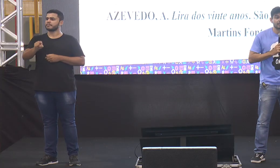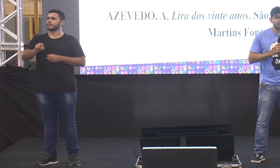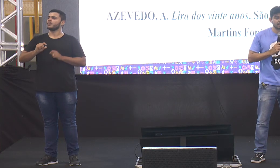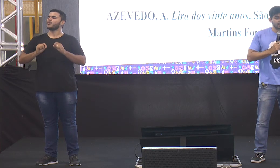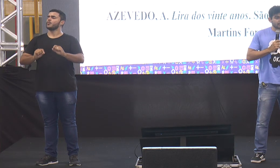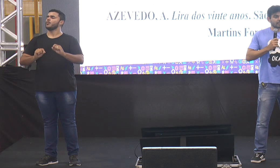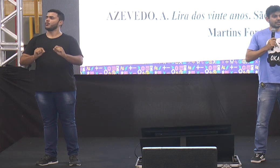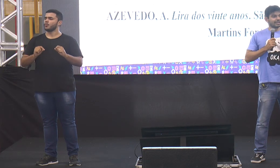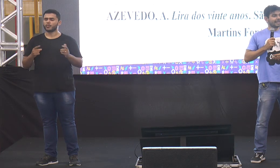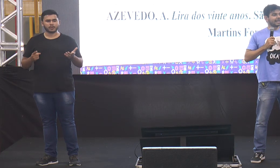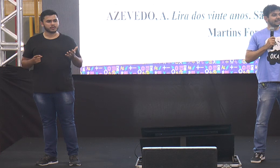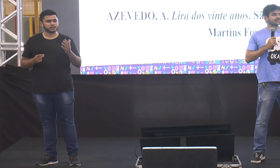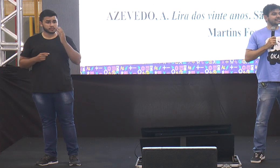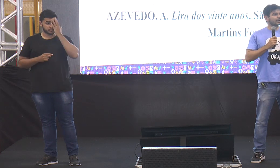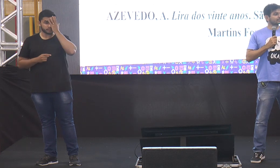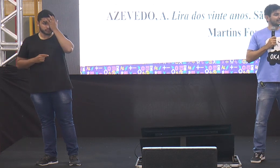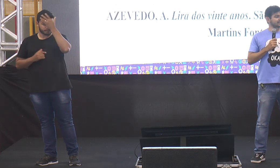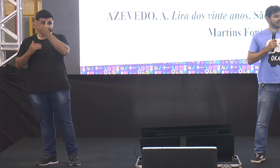marca?